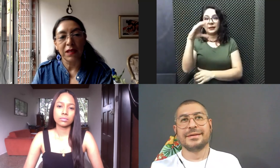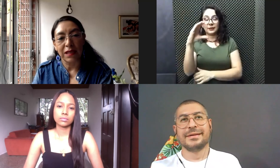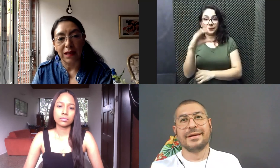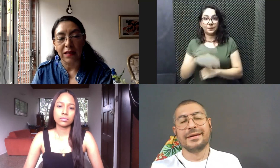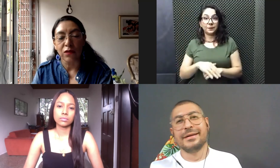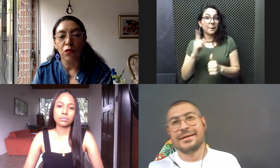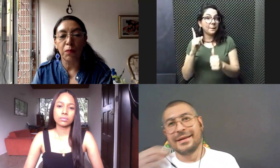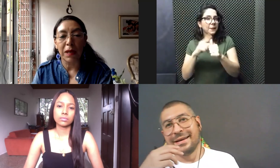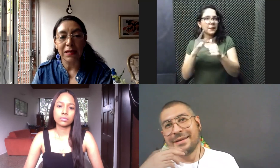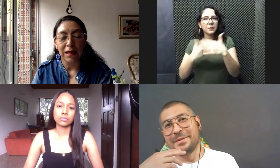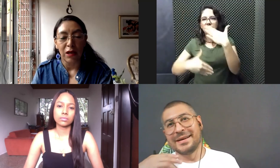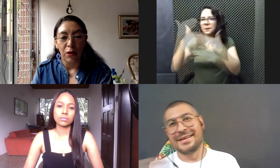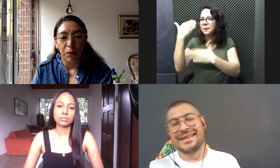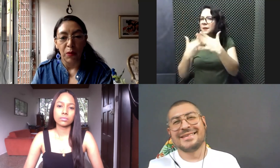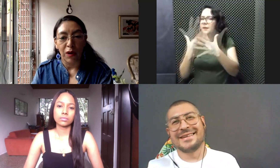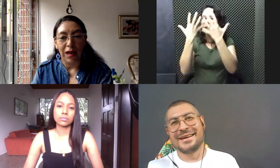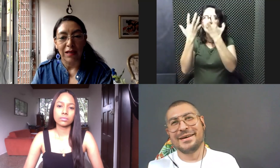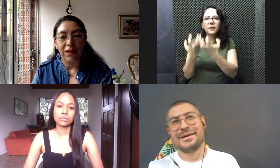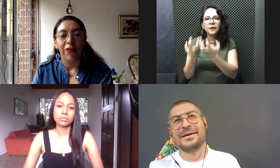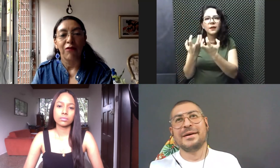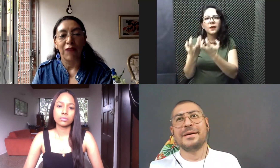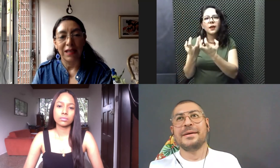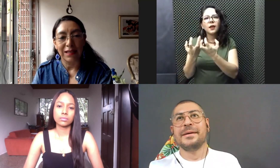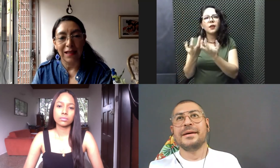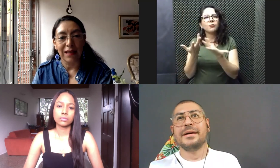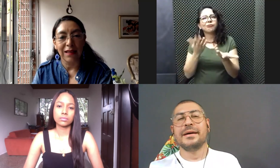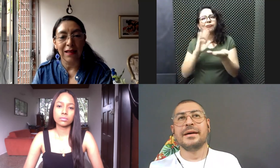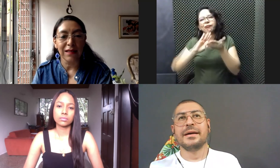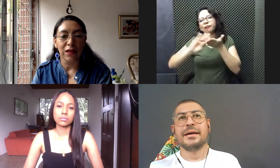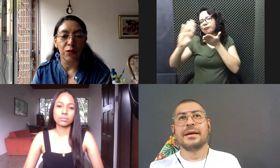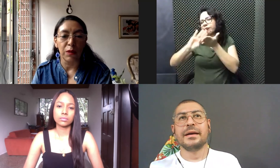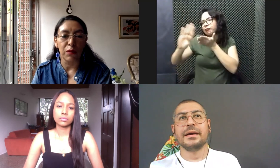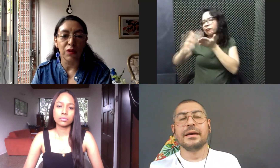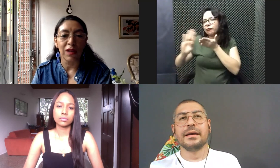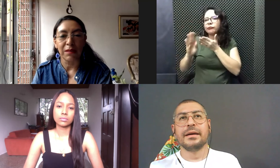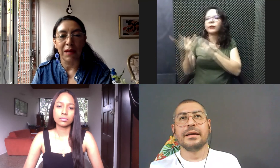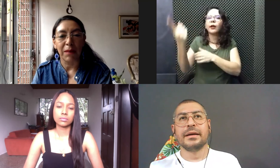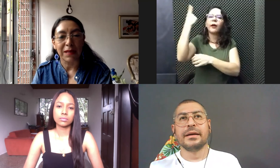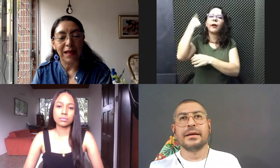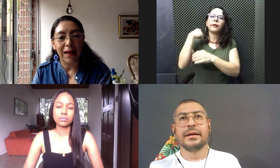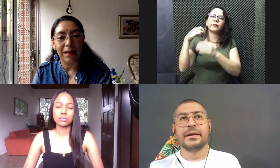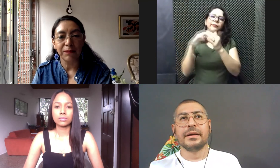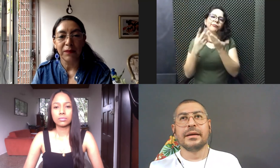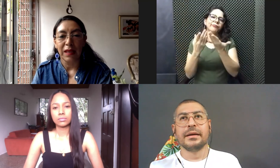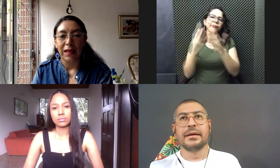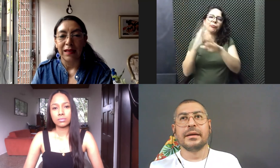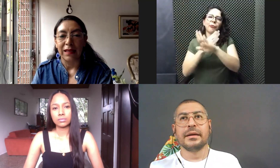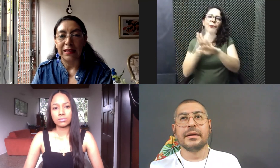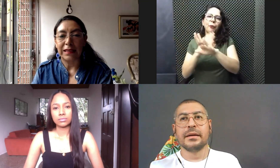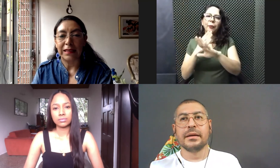quiero presentar disculpas por las fallas técnicas que tuvimos la semana pasada,